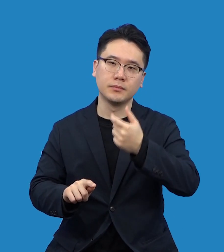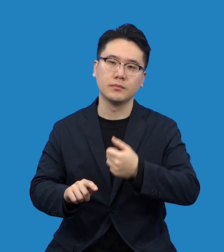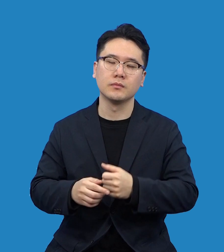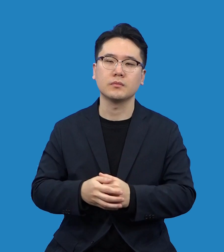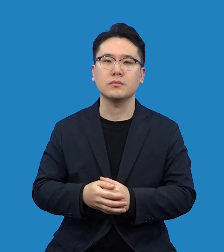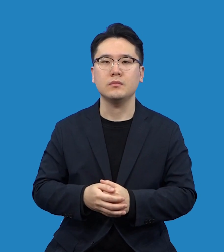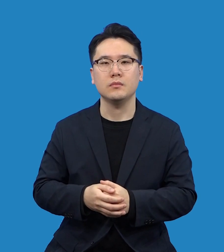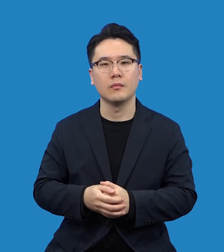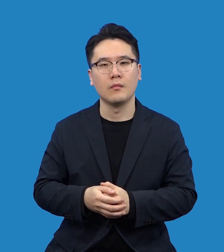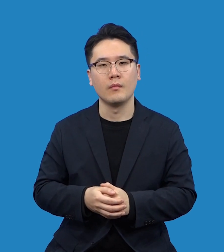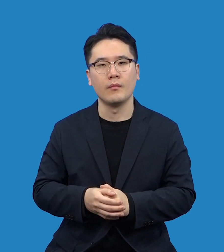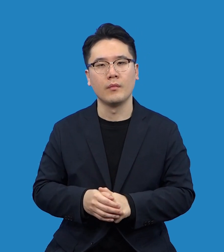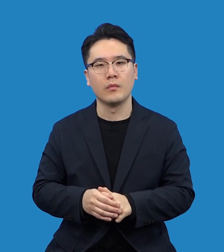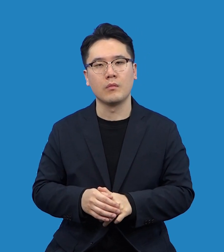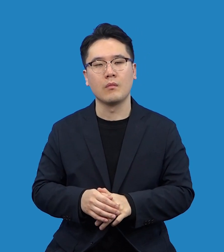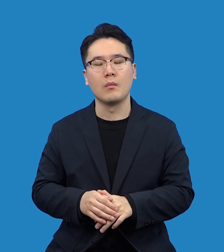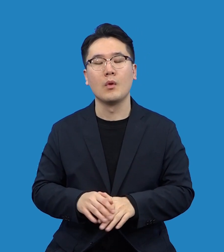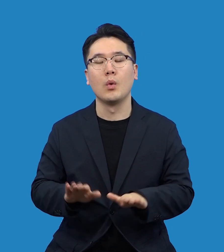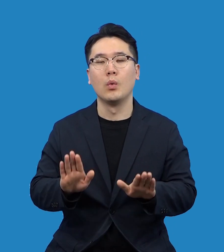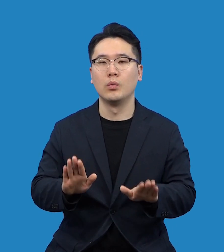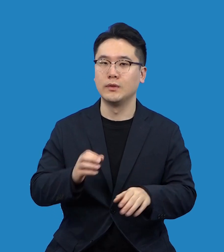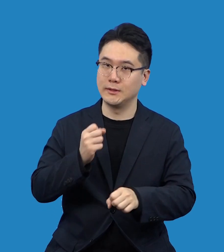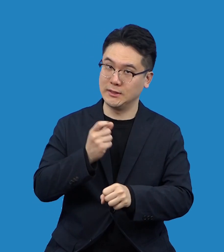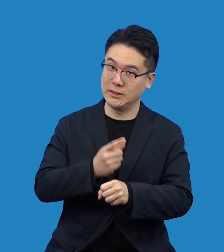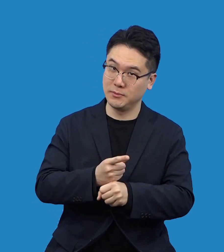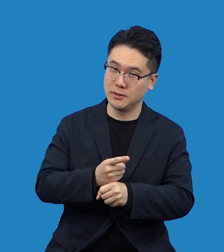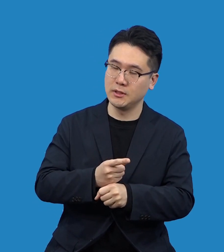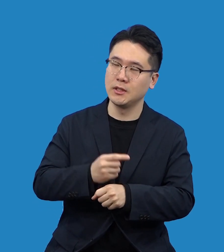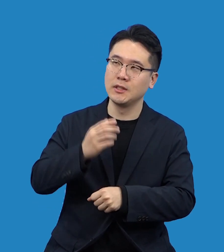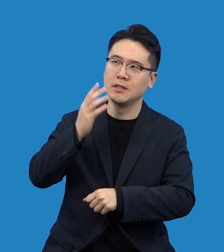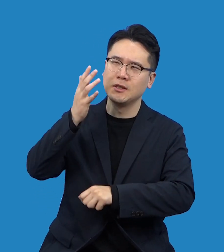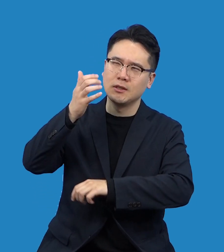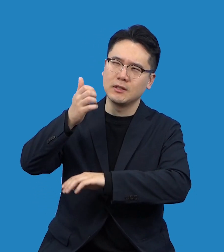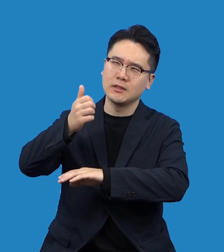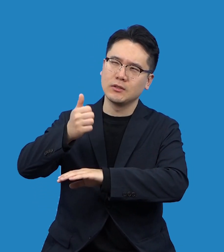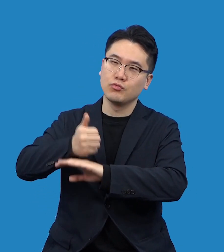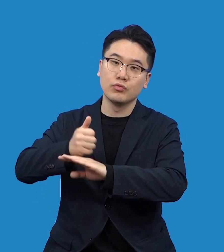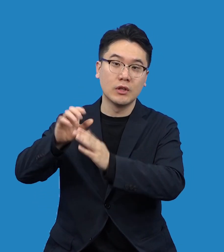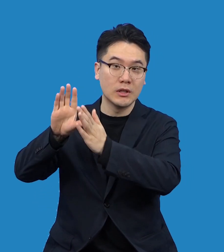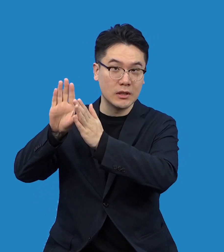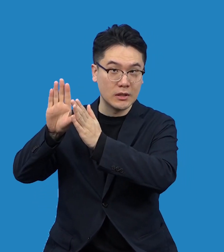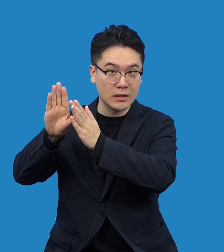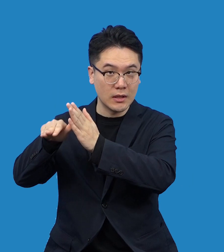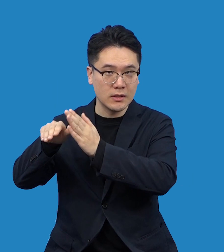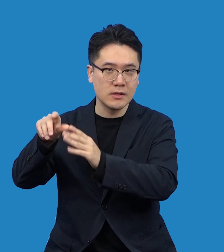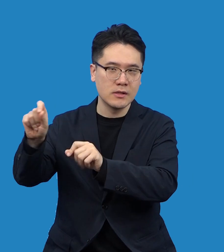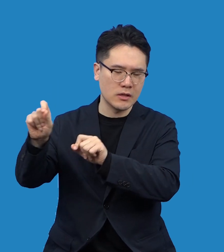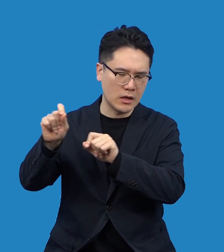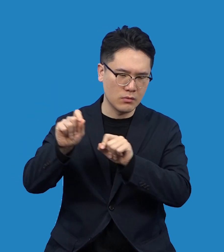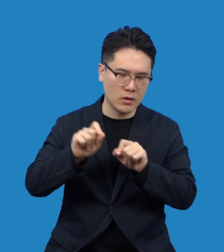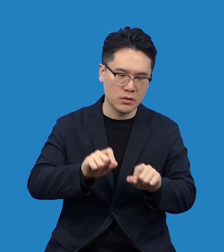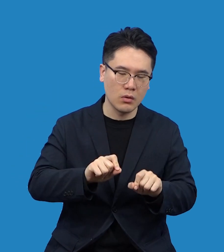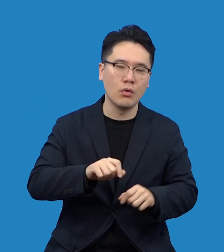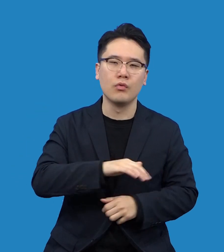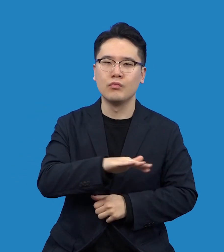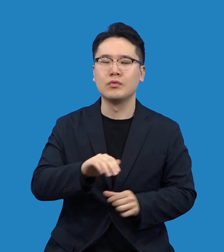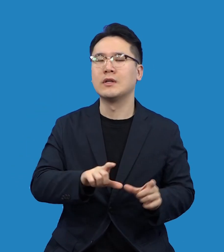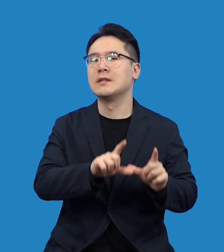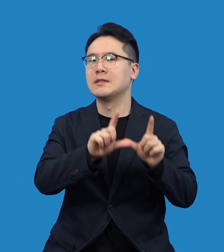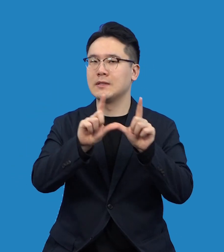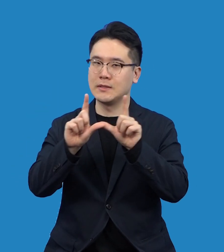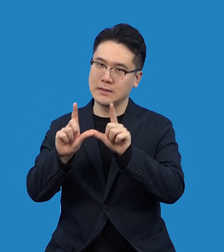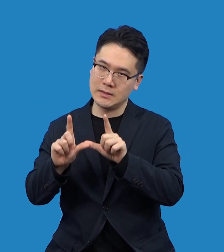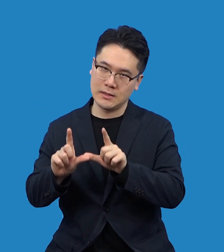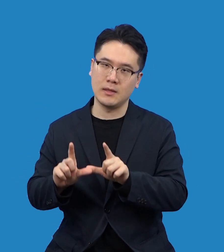오늘을 이미 단축된 종말의 그때를 오늘의 삶의 기준으로 가지고